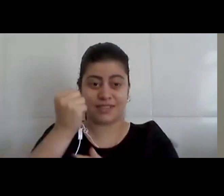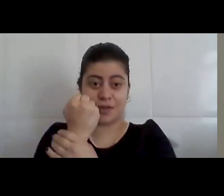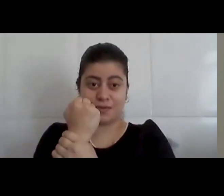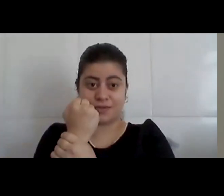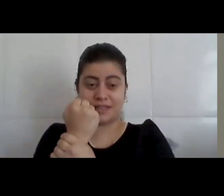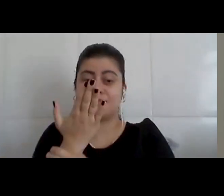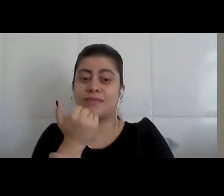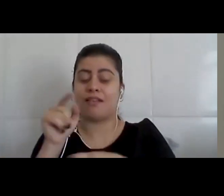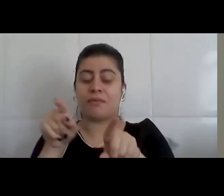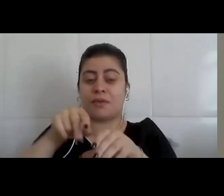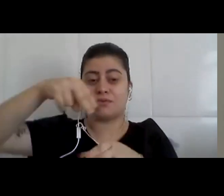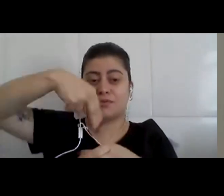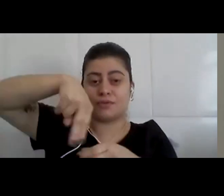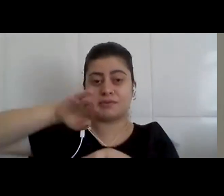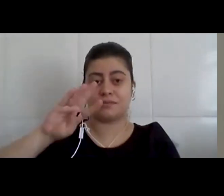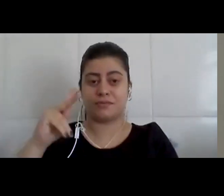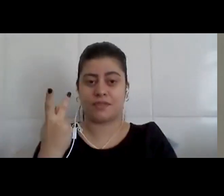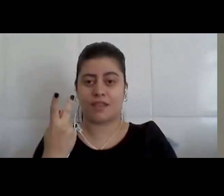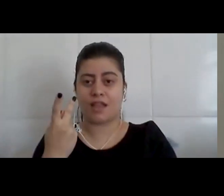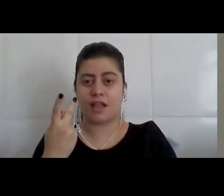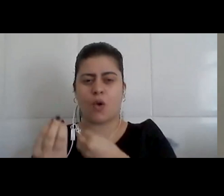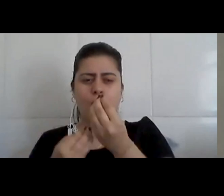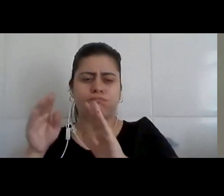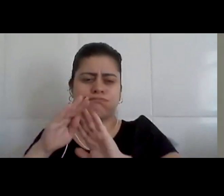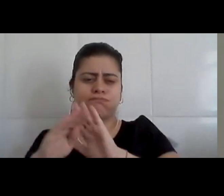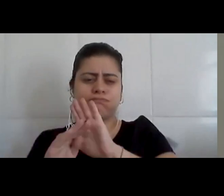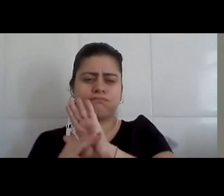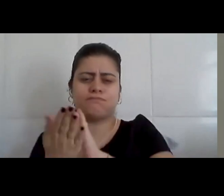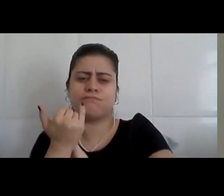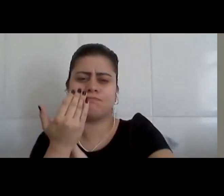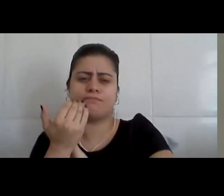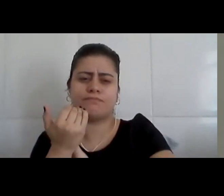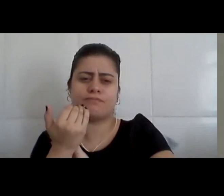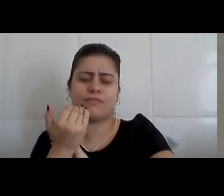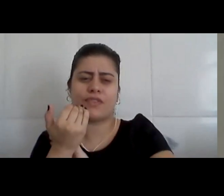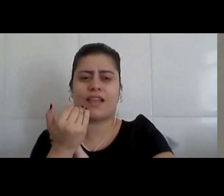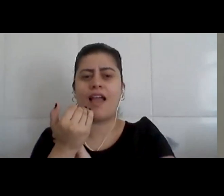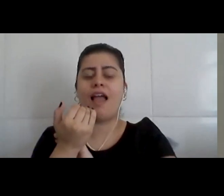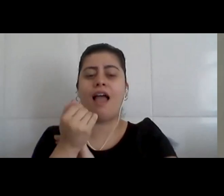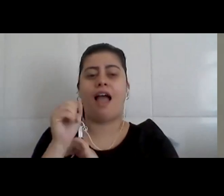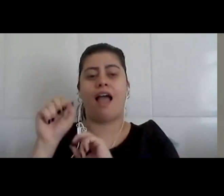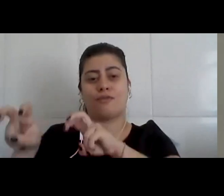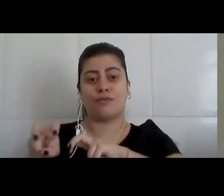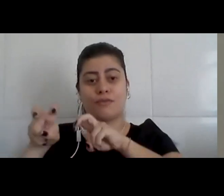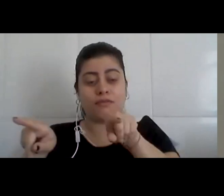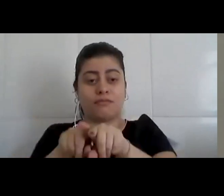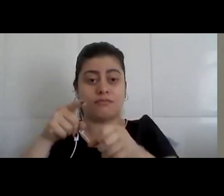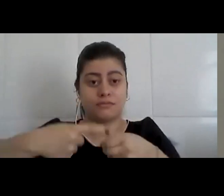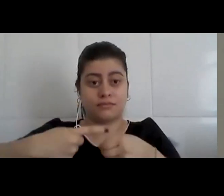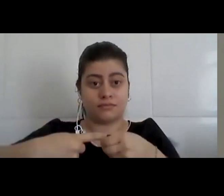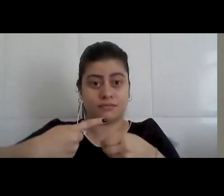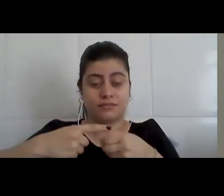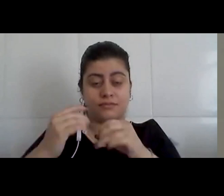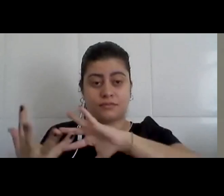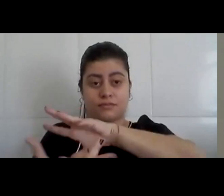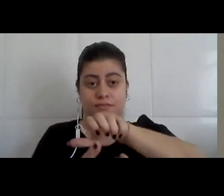Belo Horizonte, Sistemas Alimentares, Agroecologia e Cidades Sustentáveis. Painel